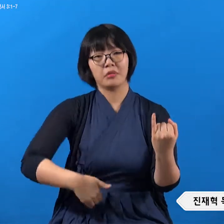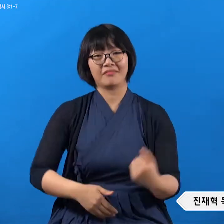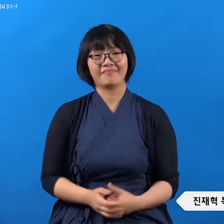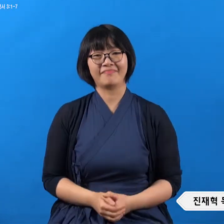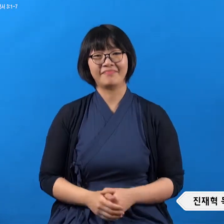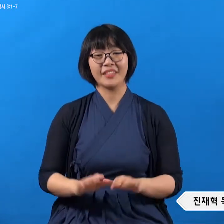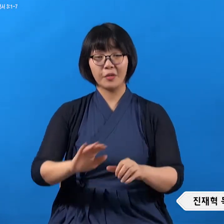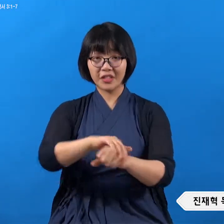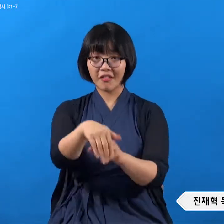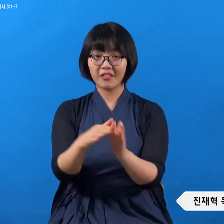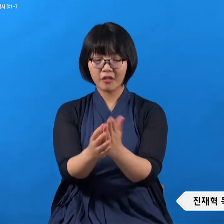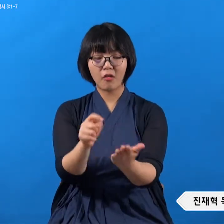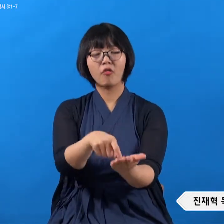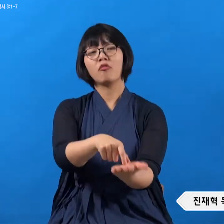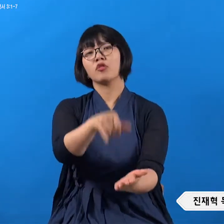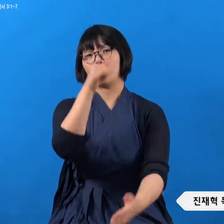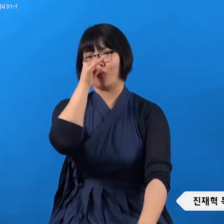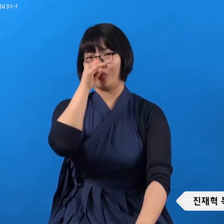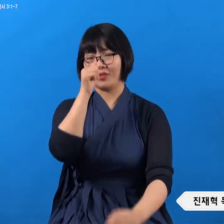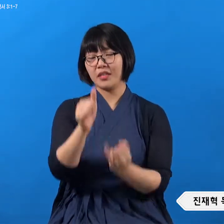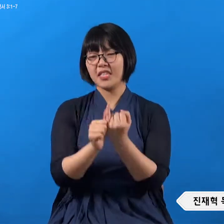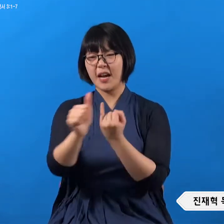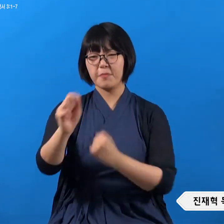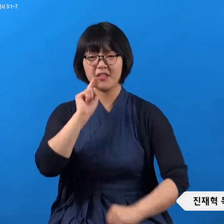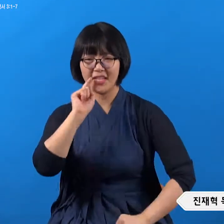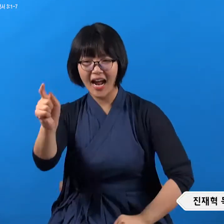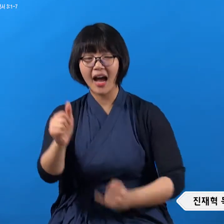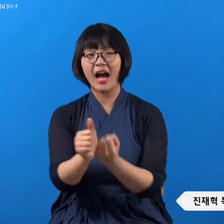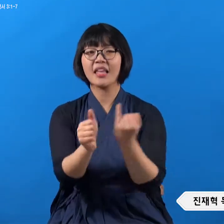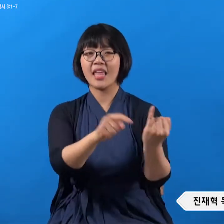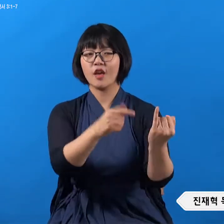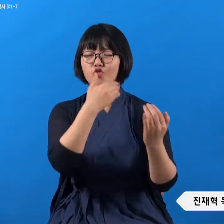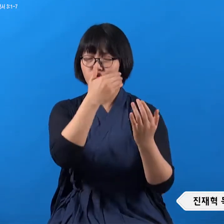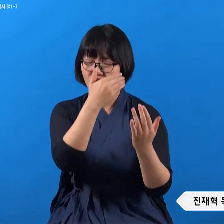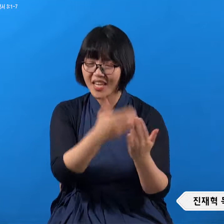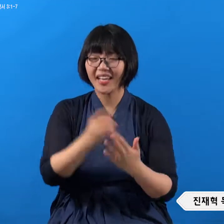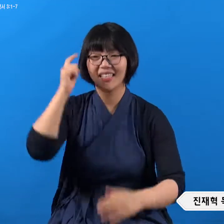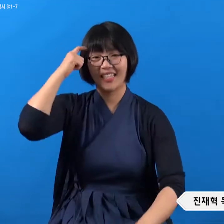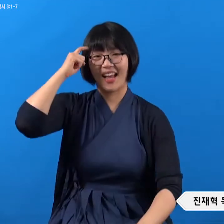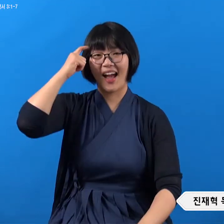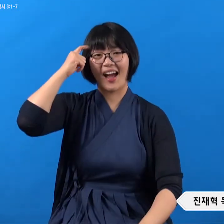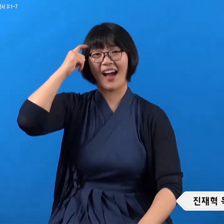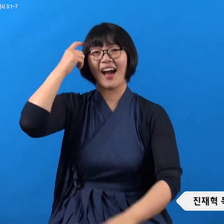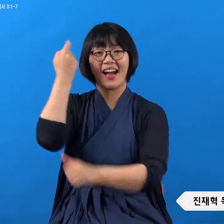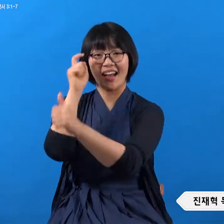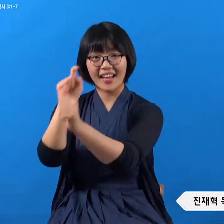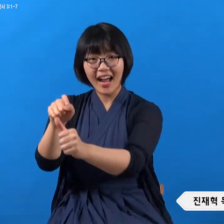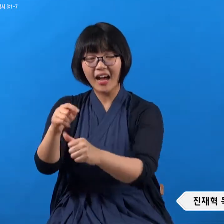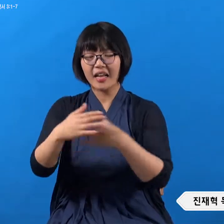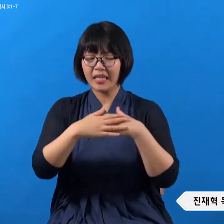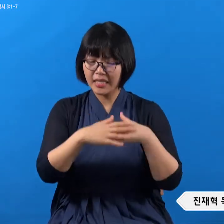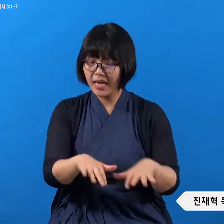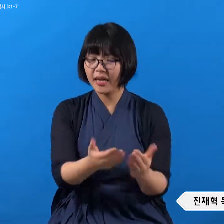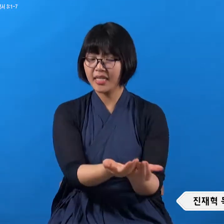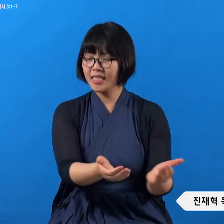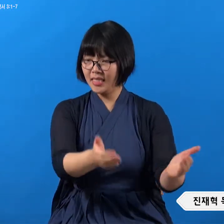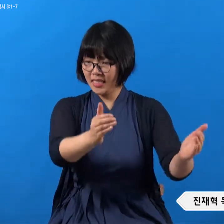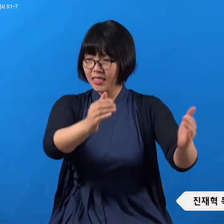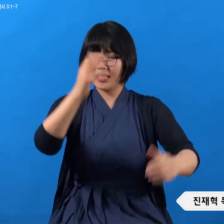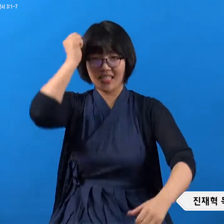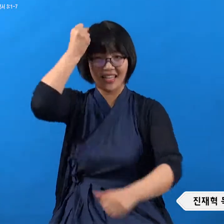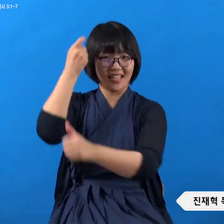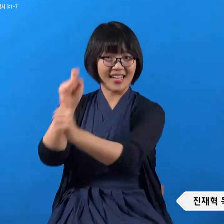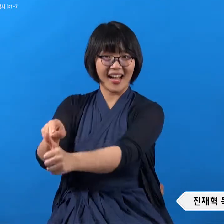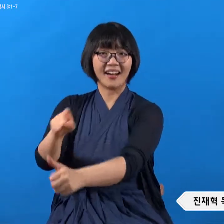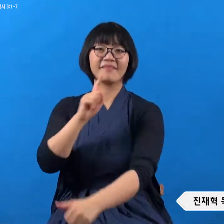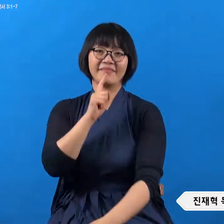남편들아, 자기 아내를 귀하게 여기라. 연약한 그릇, 그 사랑함을